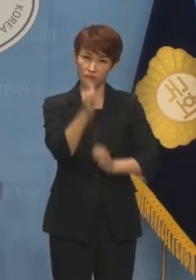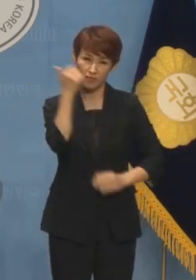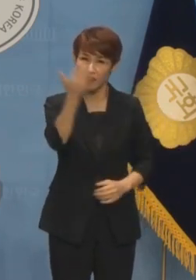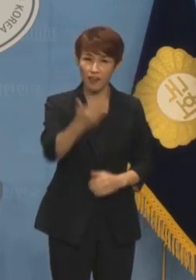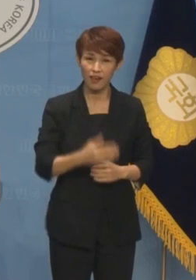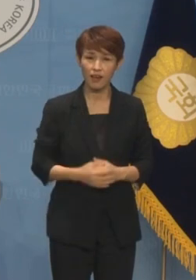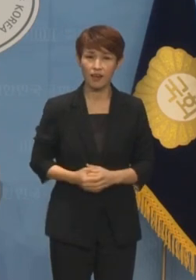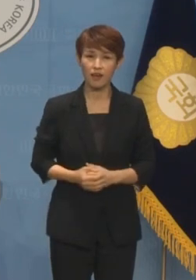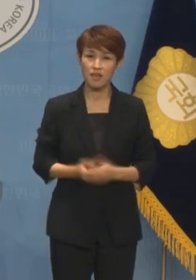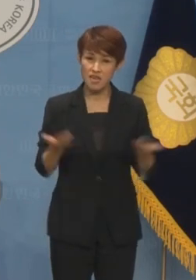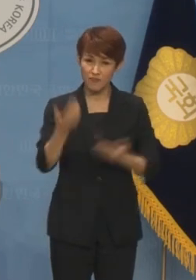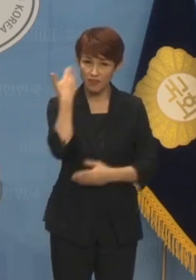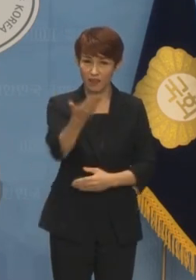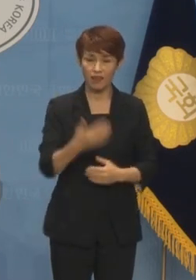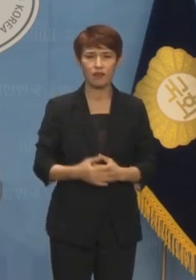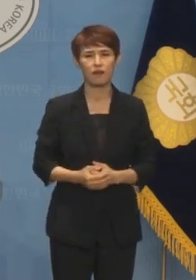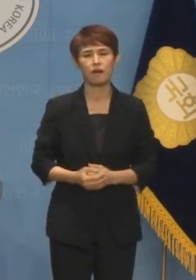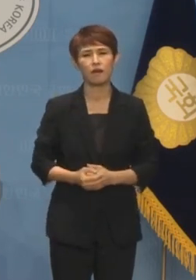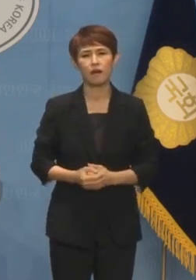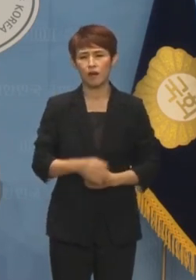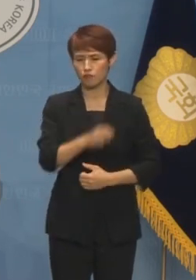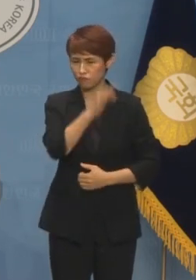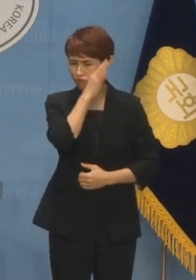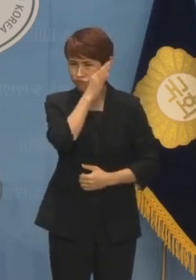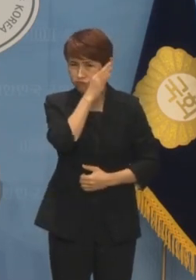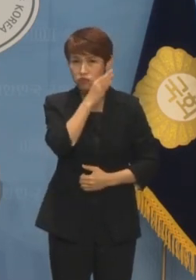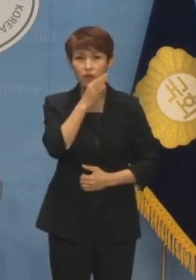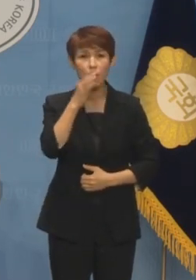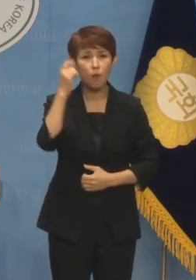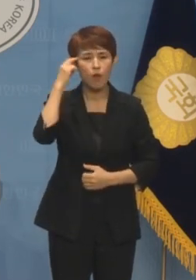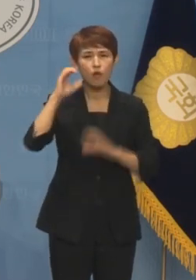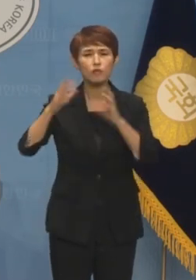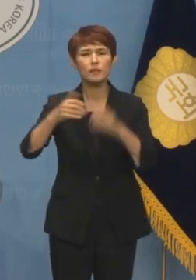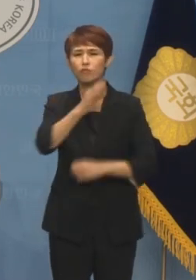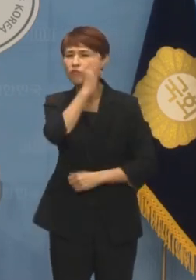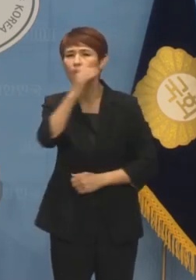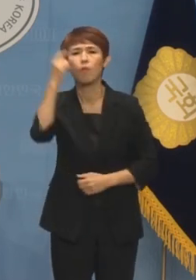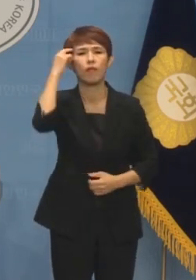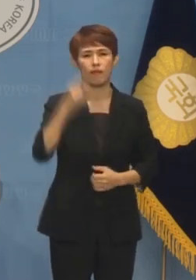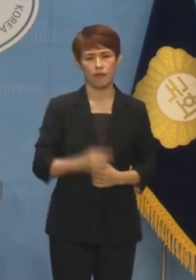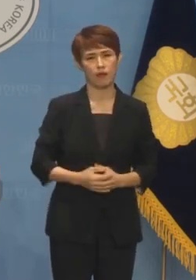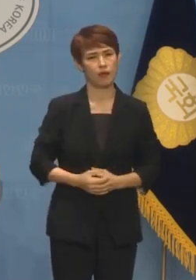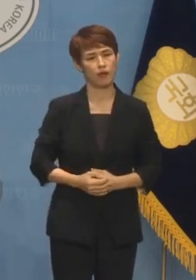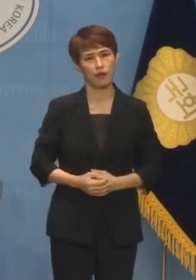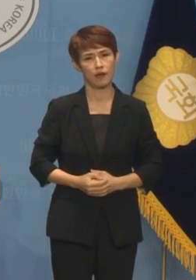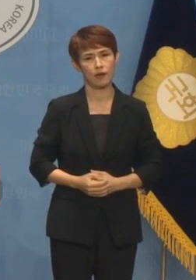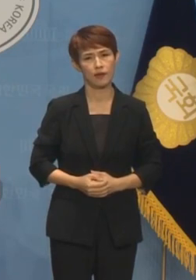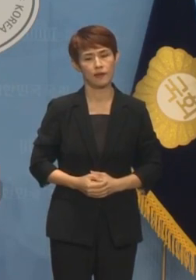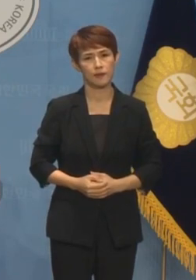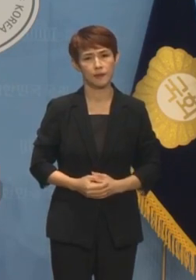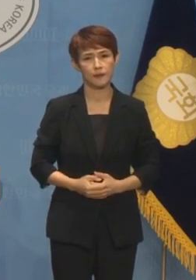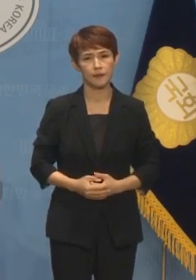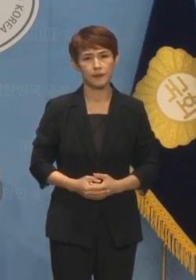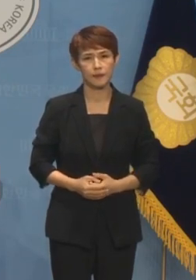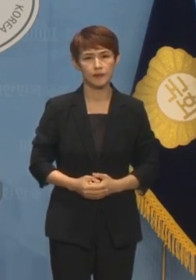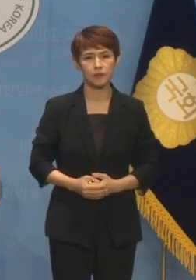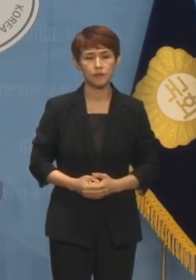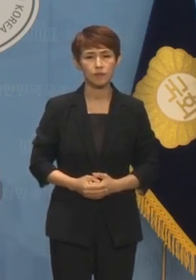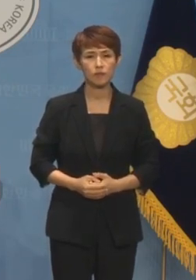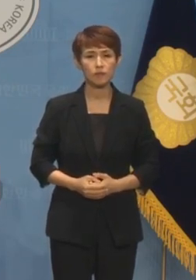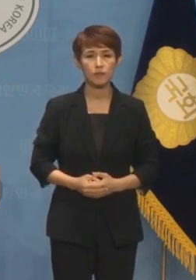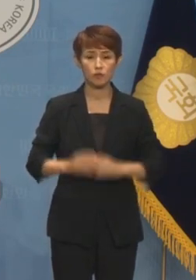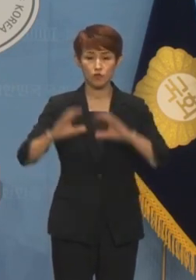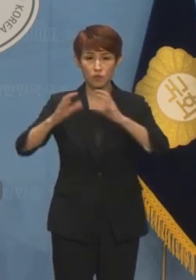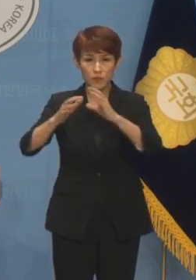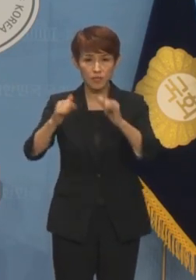일입니까? 왜 부끄러움은 대한민국 국민의 몫이어야 하는지 묻습니다.